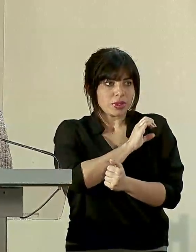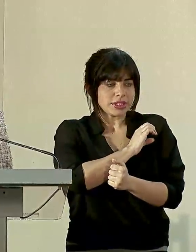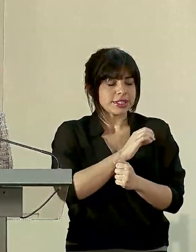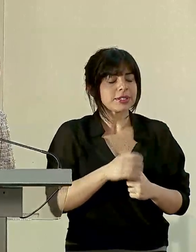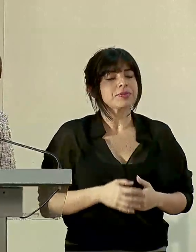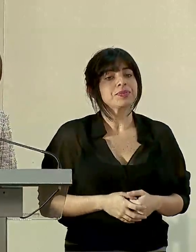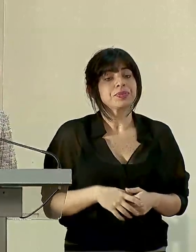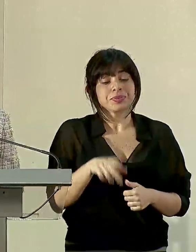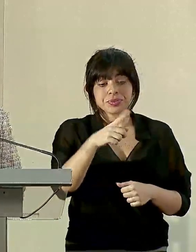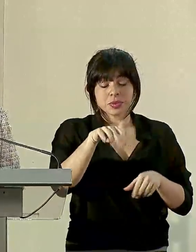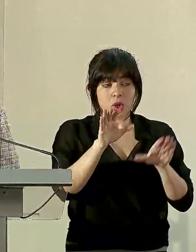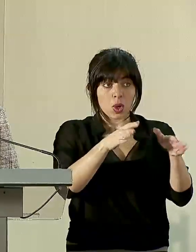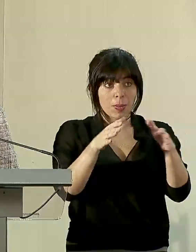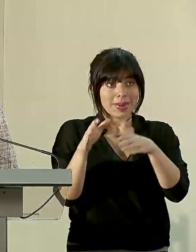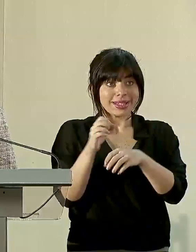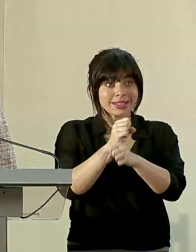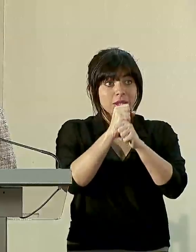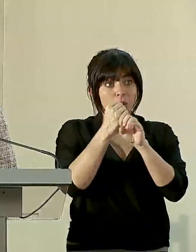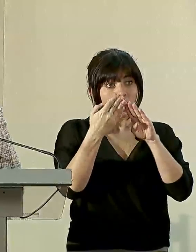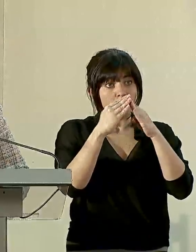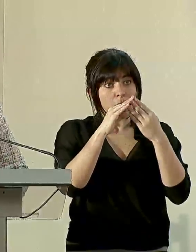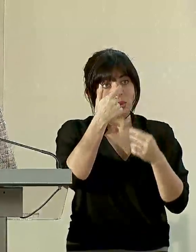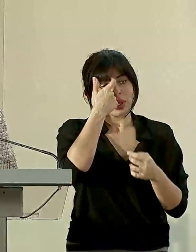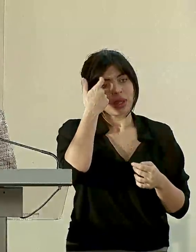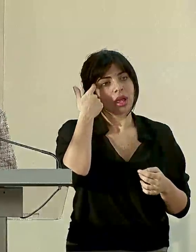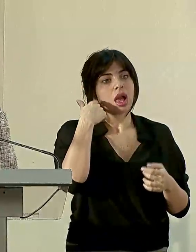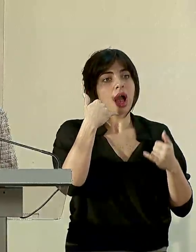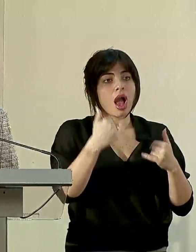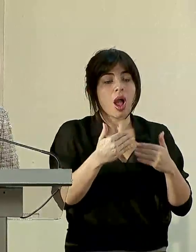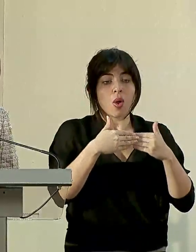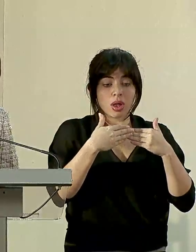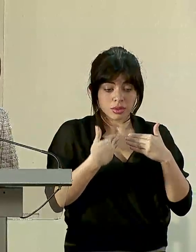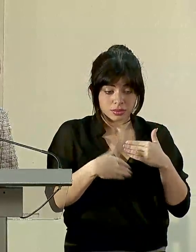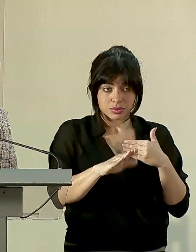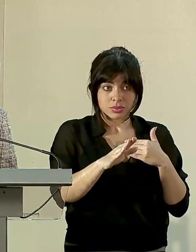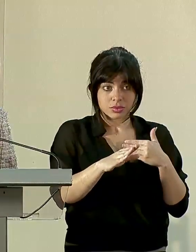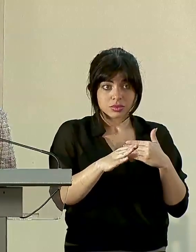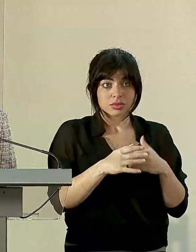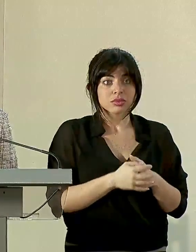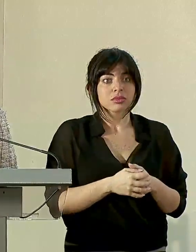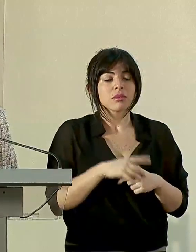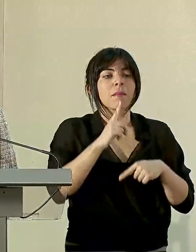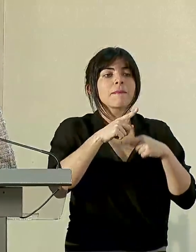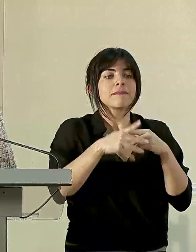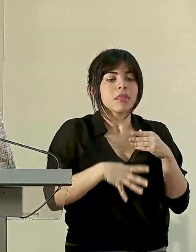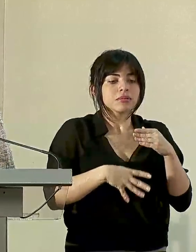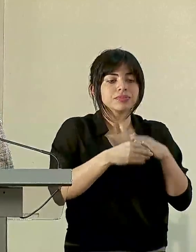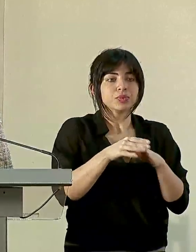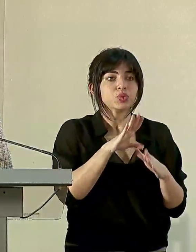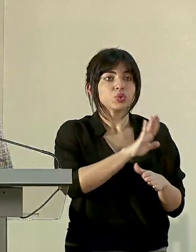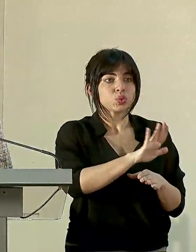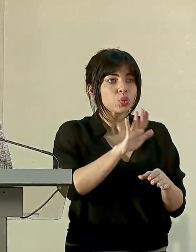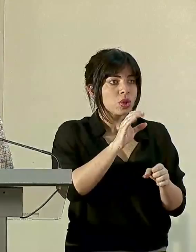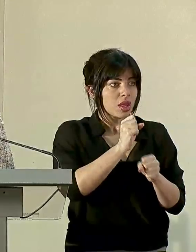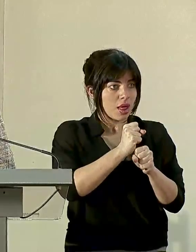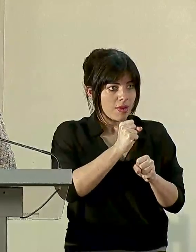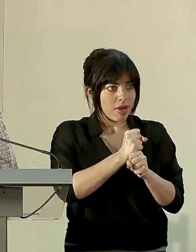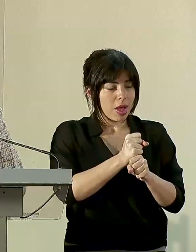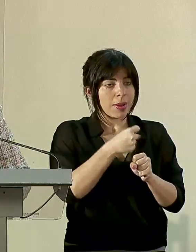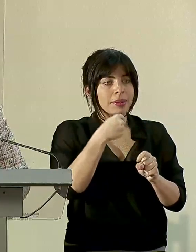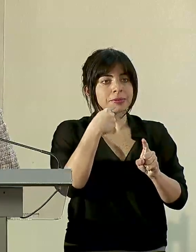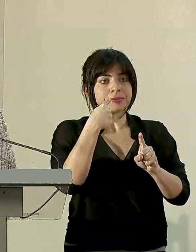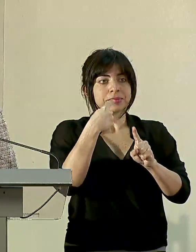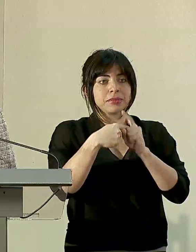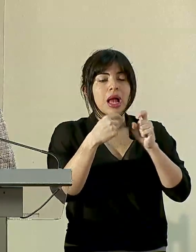policías. Esos comités de seguridad comunitaria de ahora en adelante sumarán su trabajo y